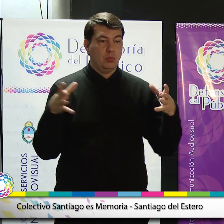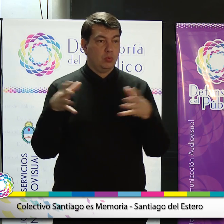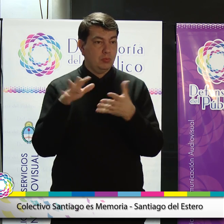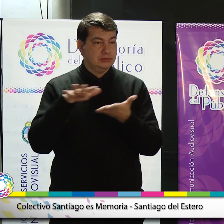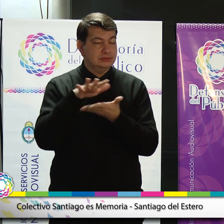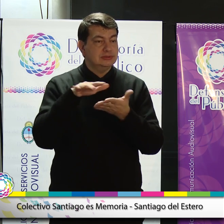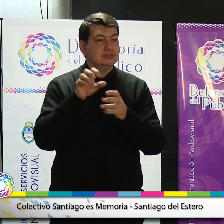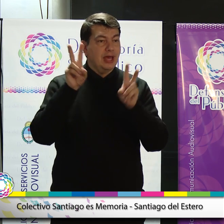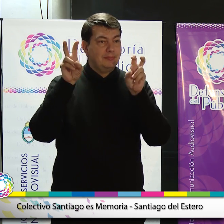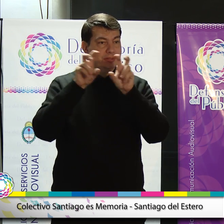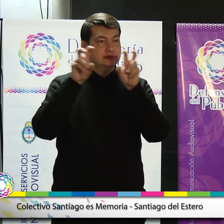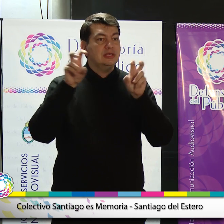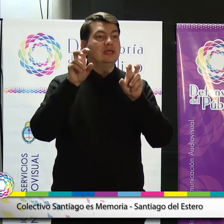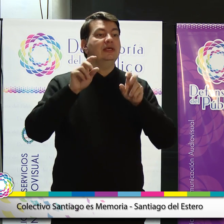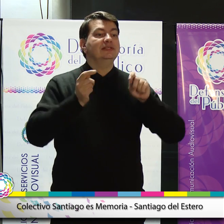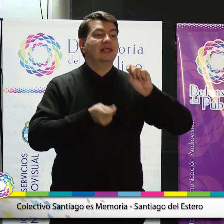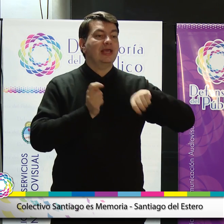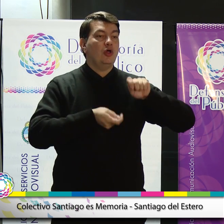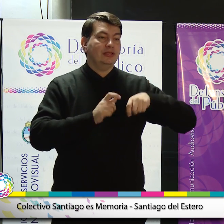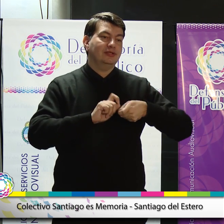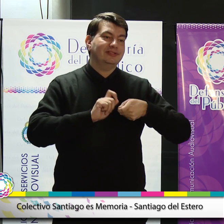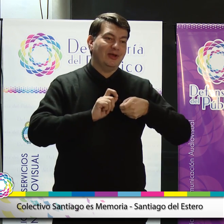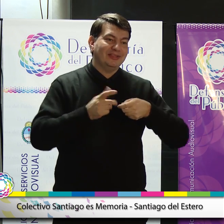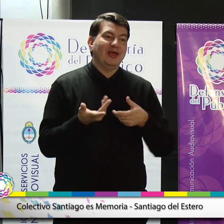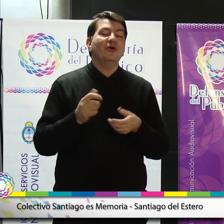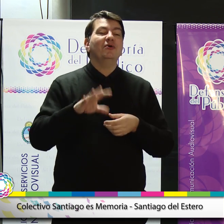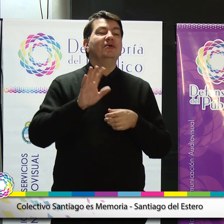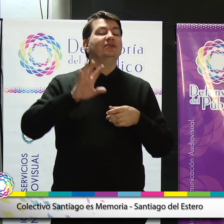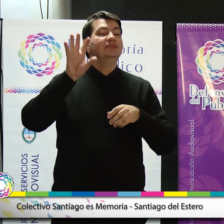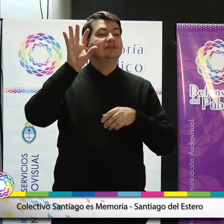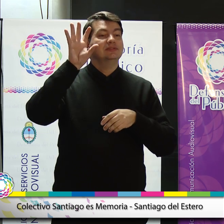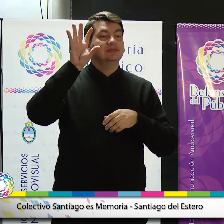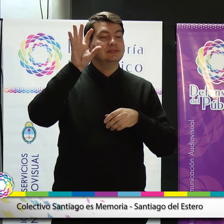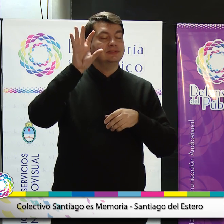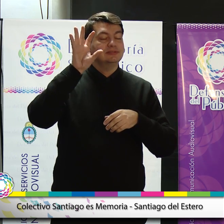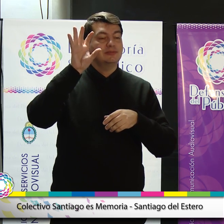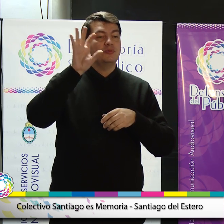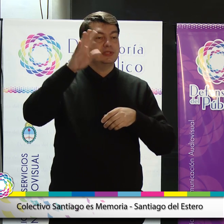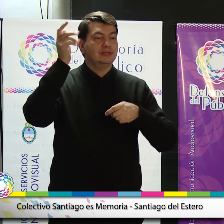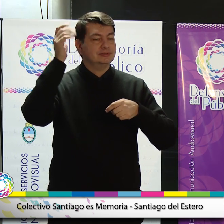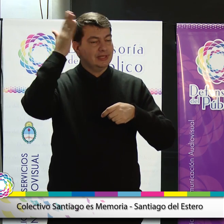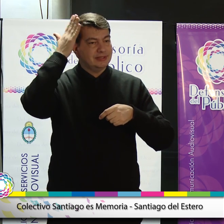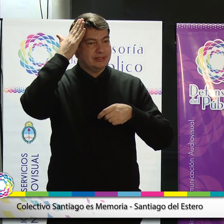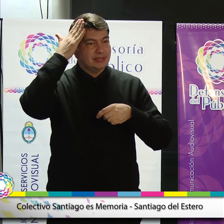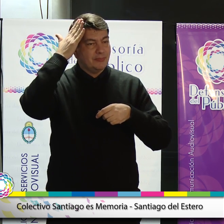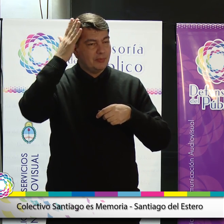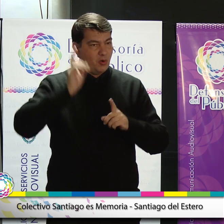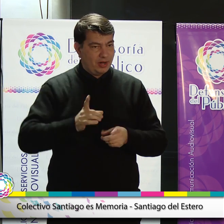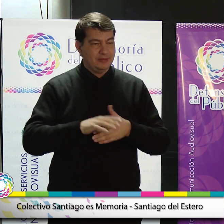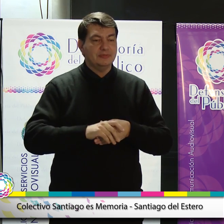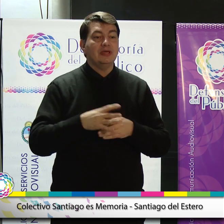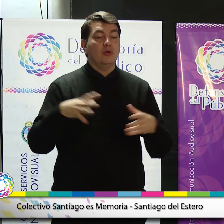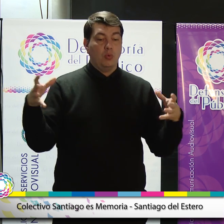memoria el colectivo forma está formado íntegramente por organizaciones sociales organismos de derechos humanos